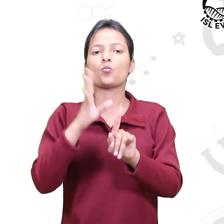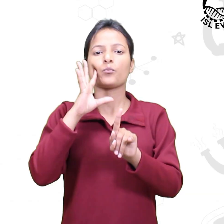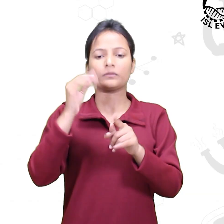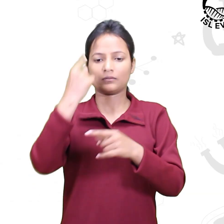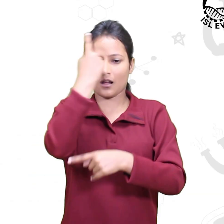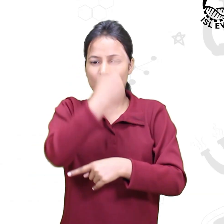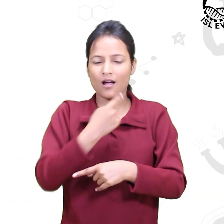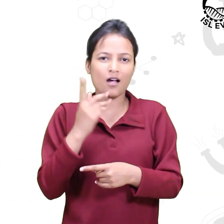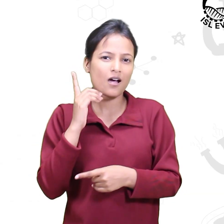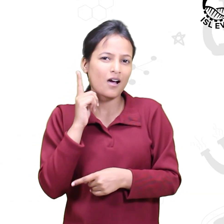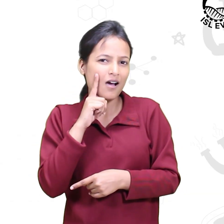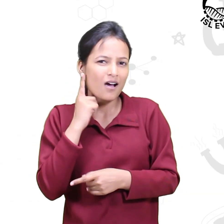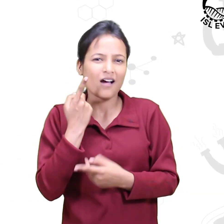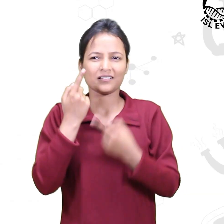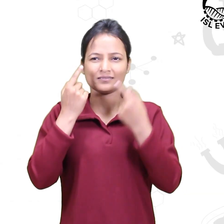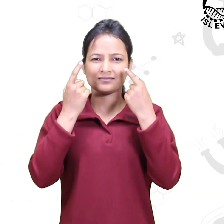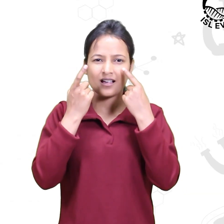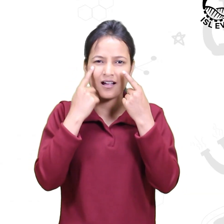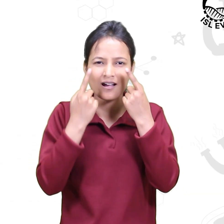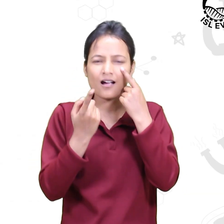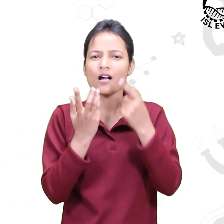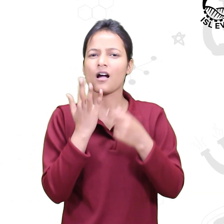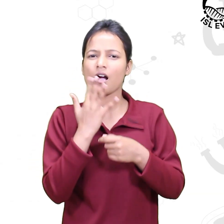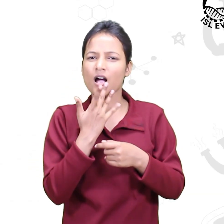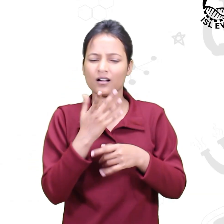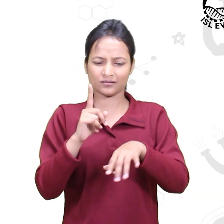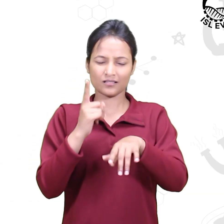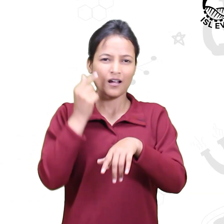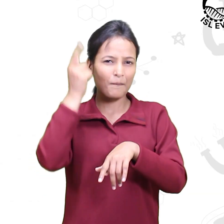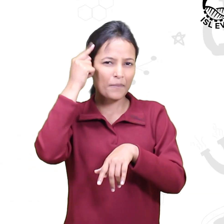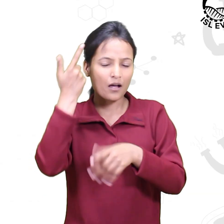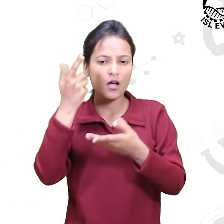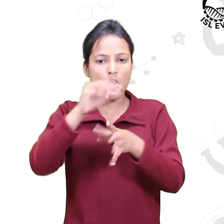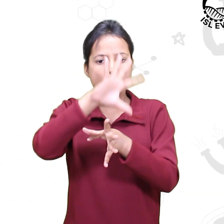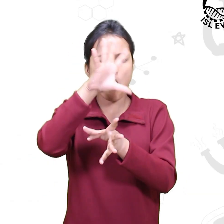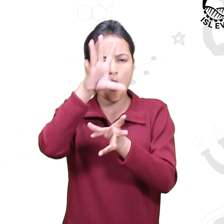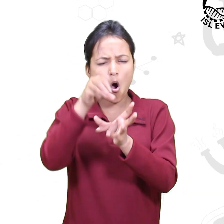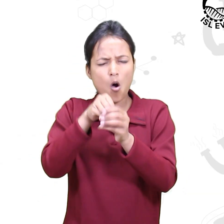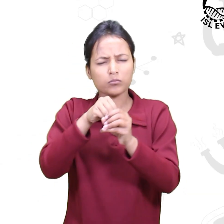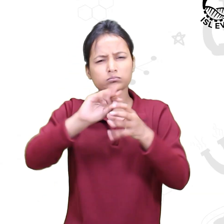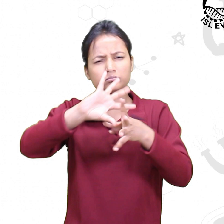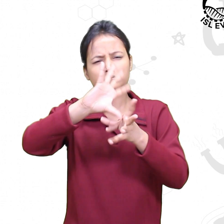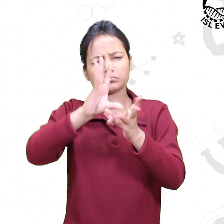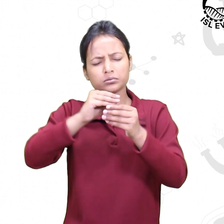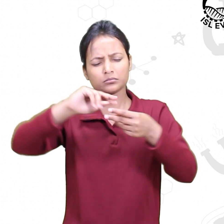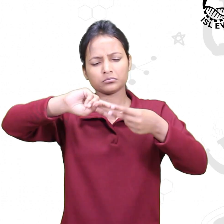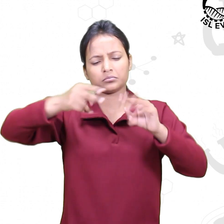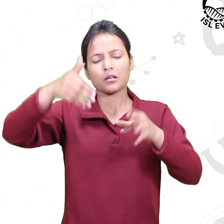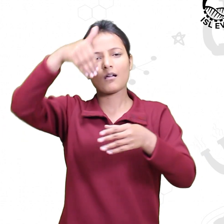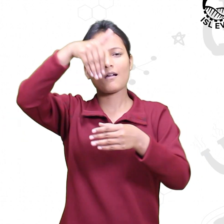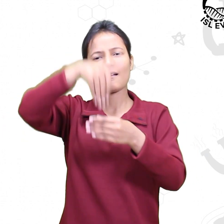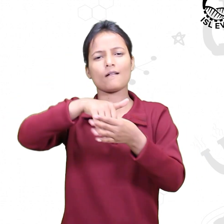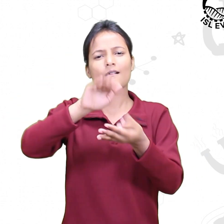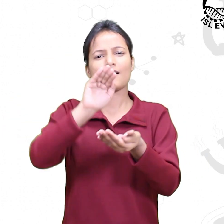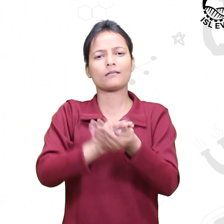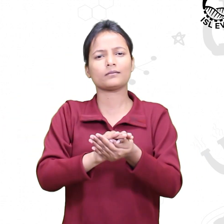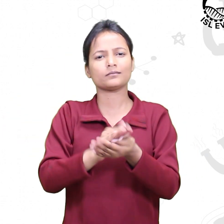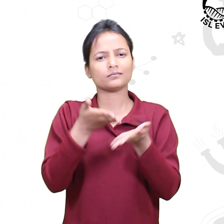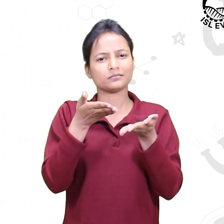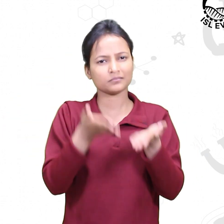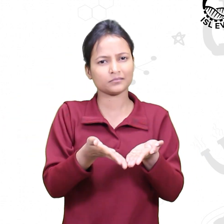कलर है, आपके स्किन का क्या कलर है, ये सब का इन्फॉर्मेशन आपके जीन्स में रहता है। वैसे ही आरएनए का भी सारा इन्फॉर्मेशन